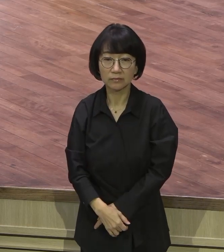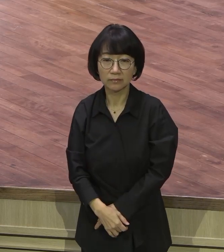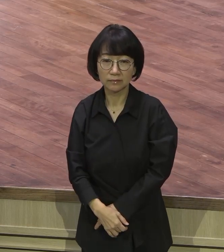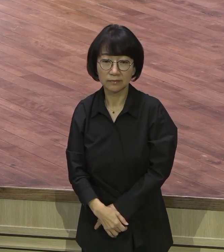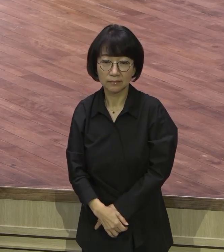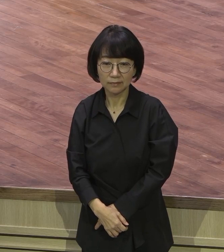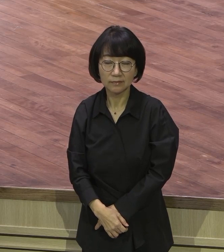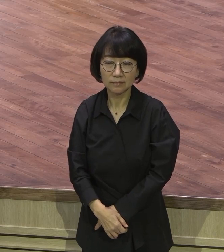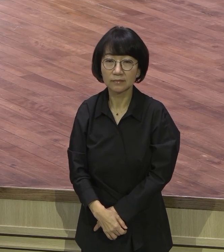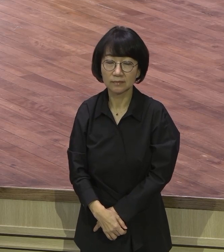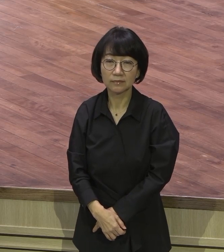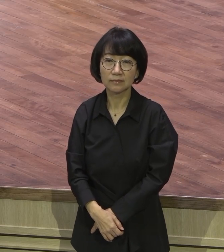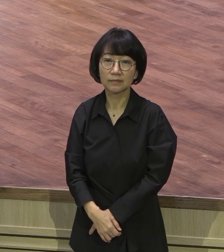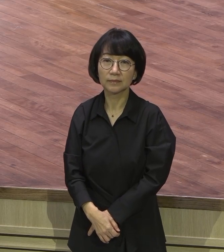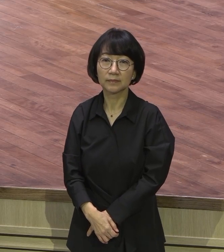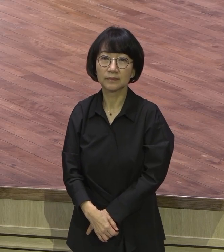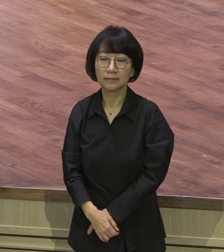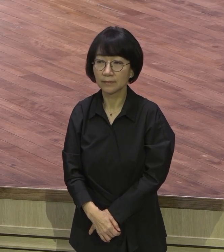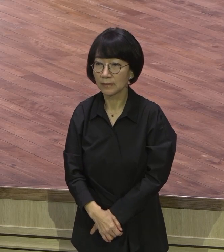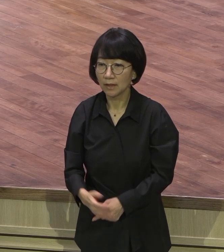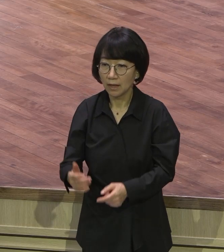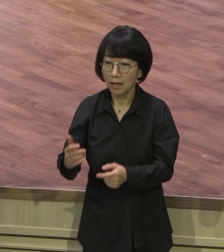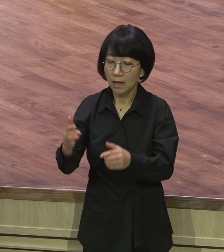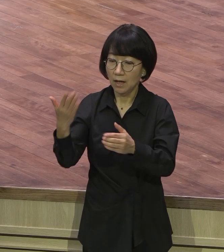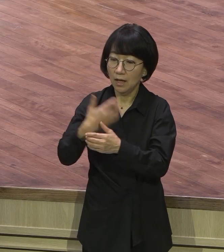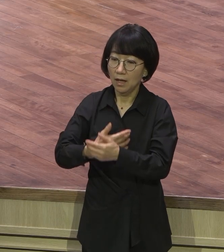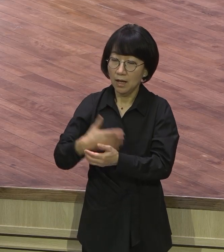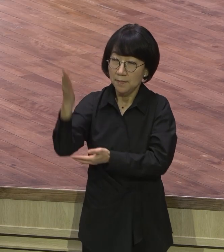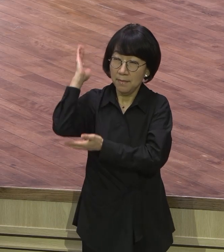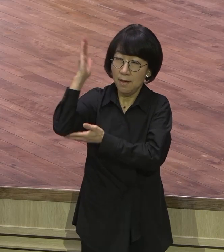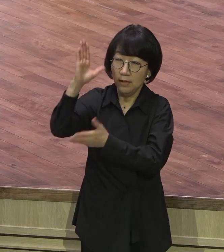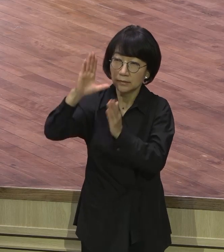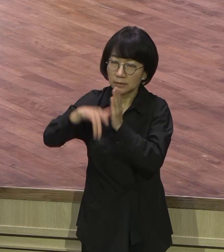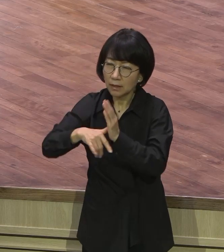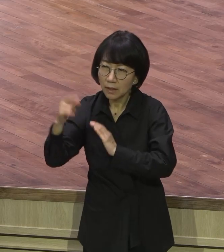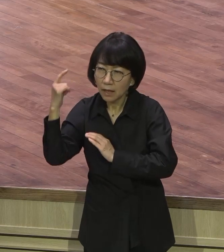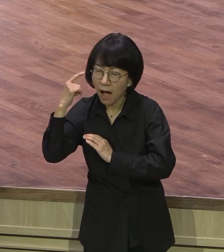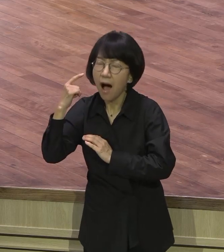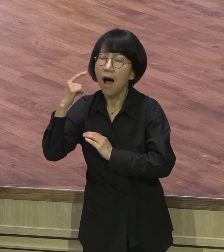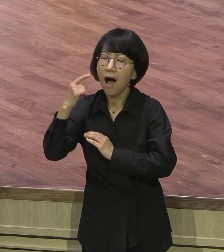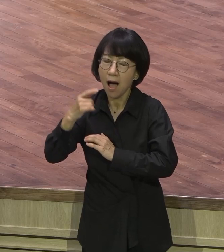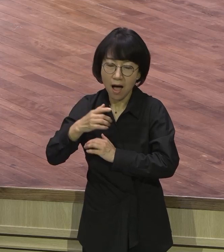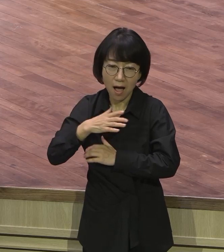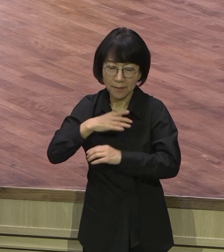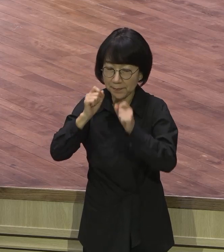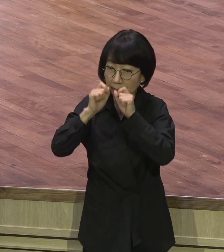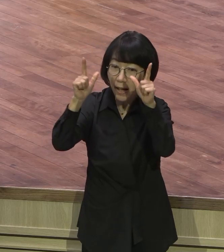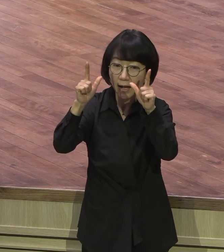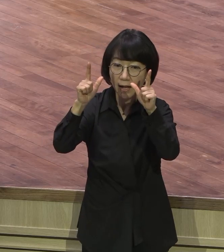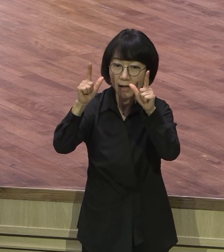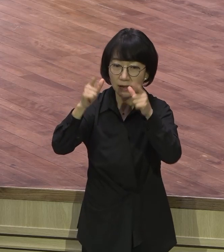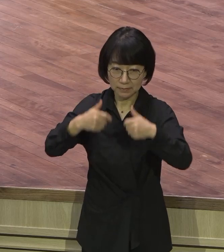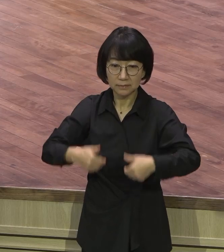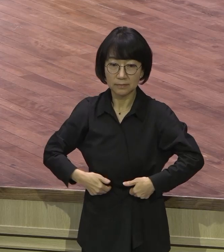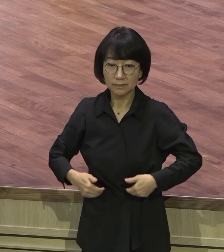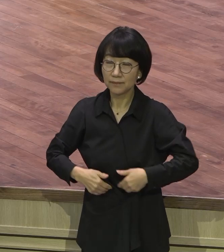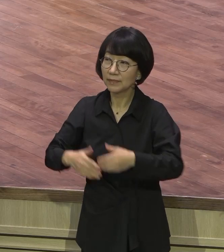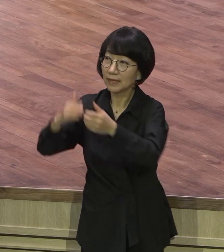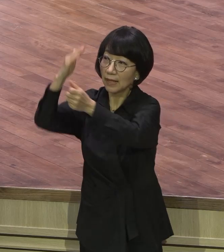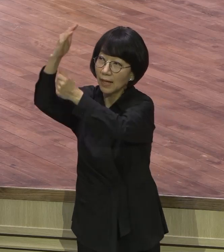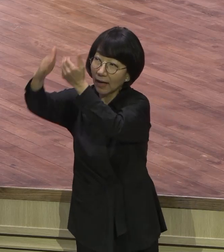강단에서 말씀을 증거할 때 빨리 깨달으시기 바랍니다. 하나님과 나와 내 사이에 영적으로